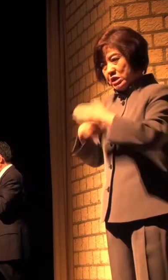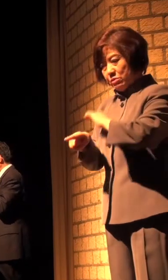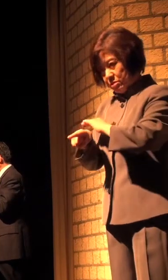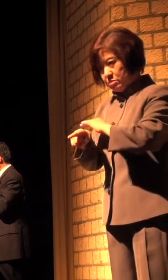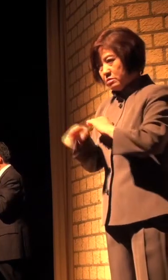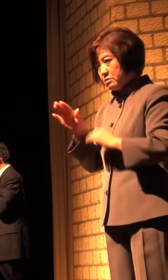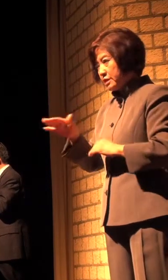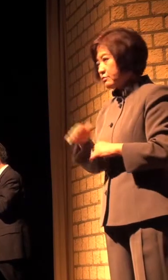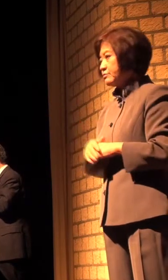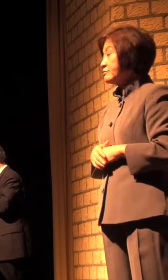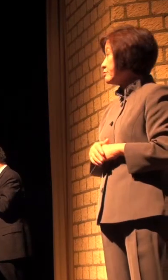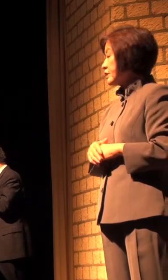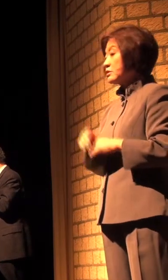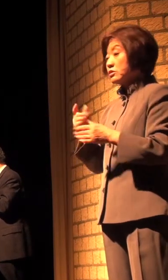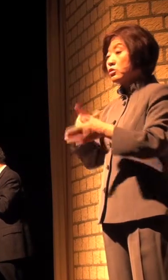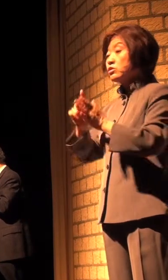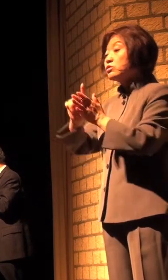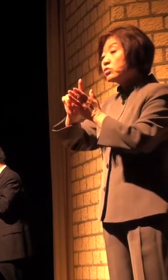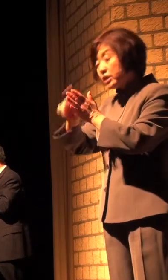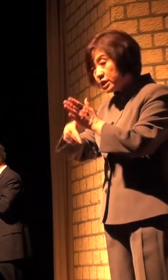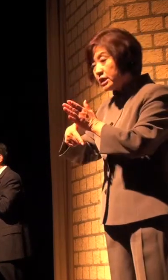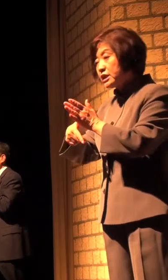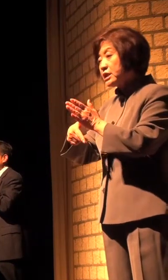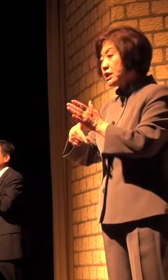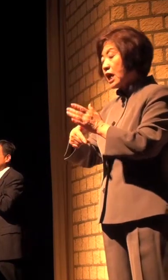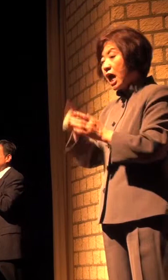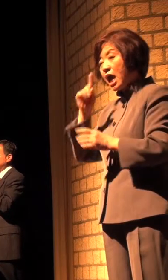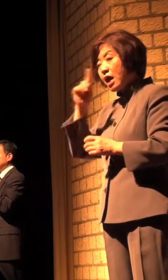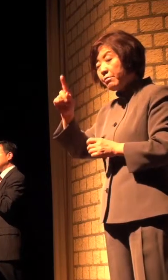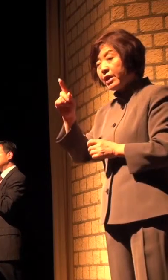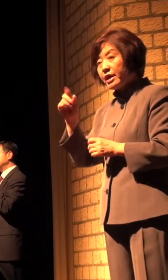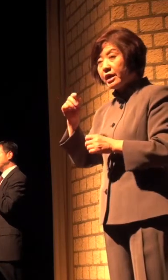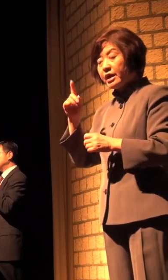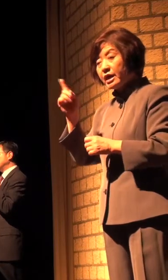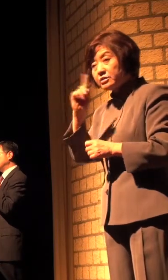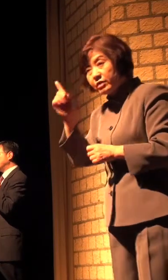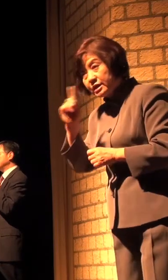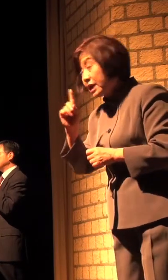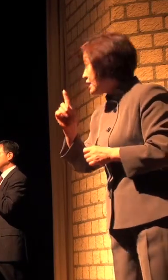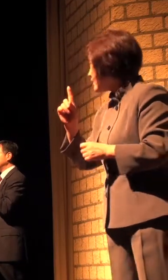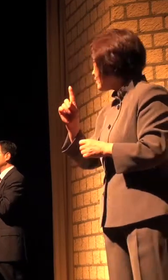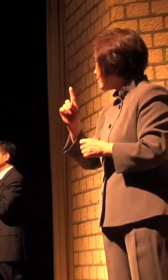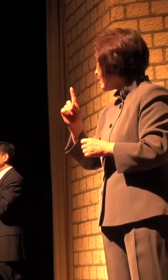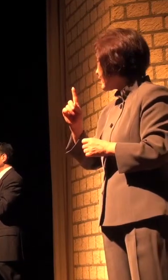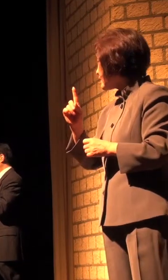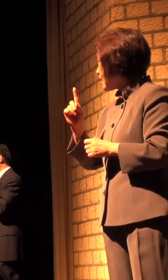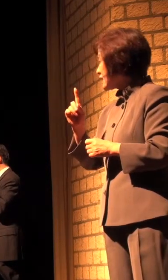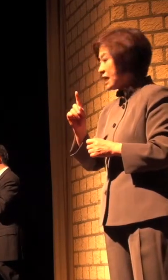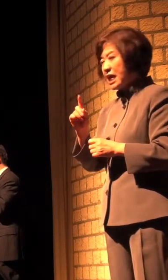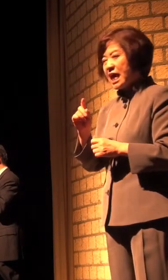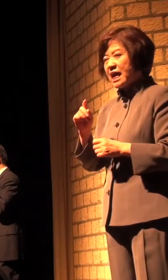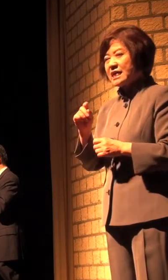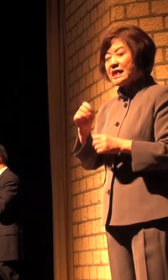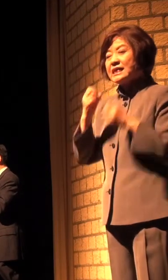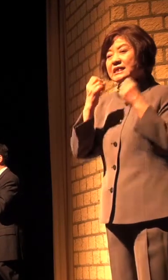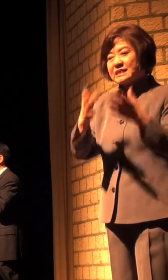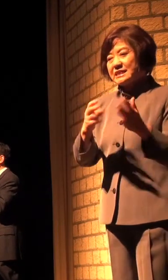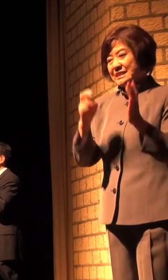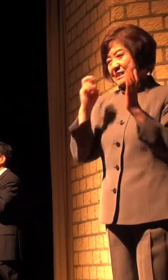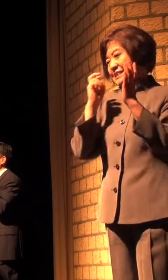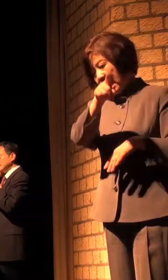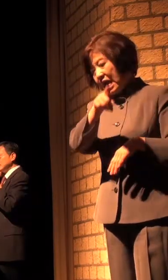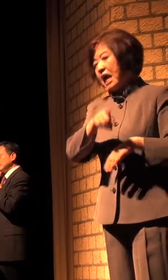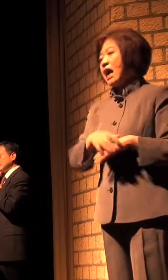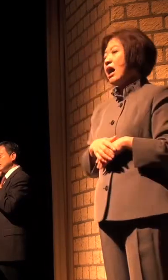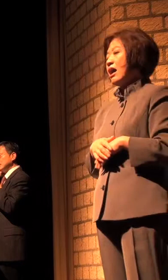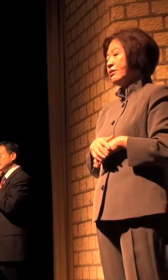ですか。その際にこう目安になるのが、あの新耐震旧耐震っていうあの言葉をよく聞くと思う